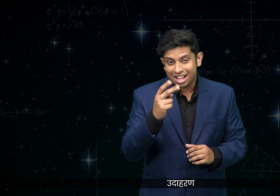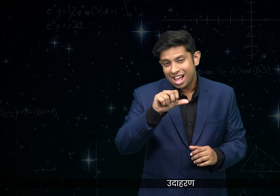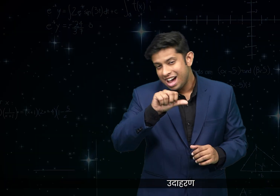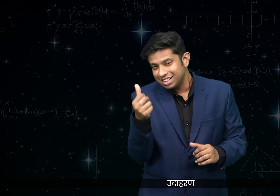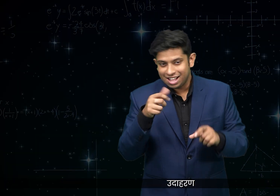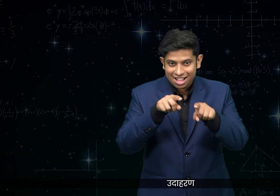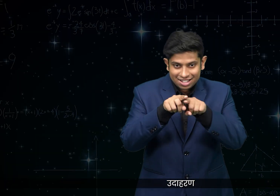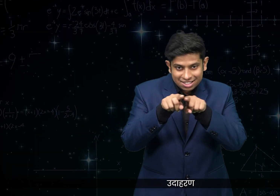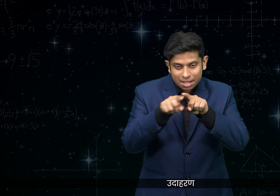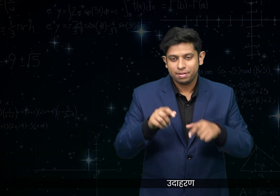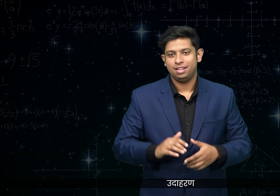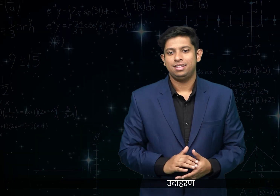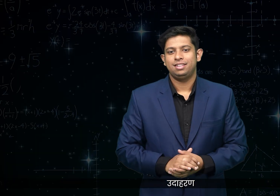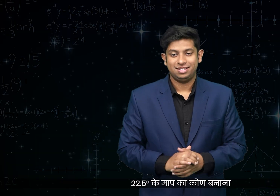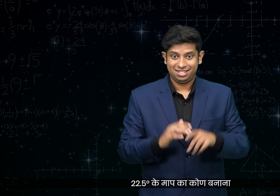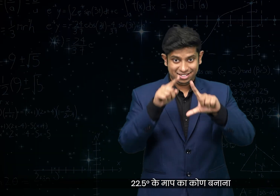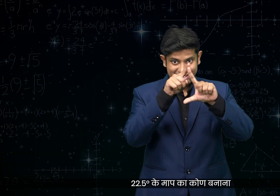उदाहरण